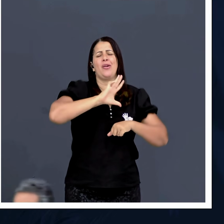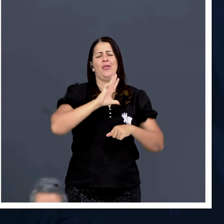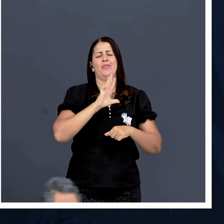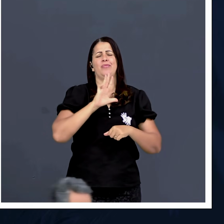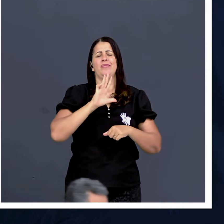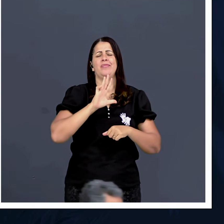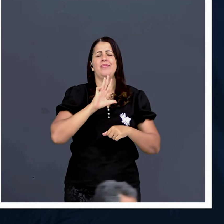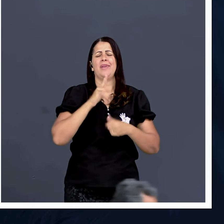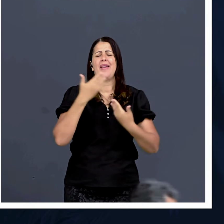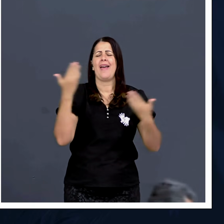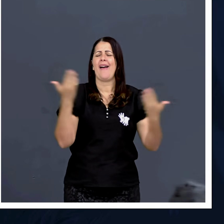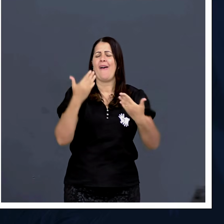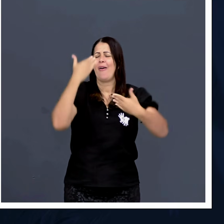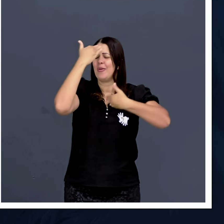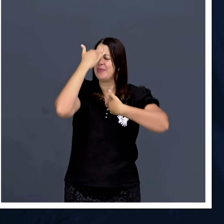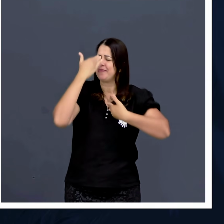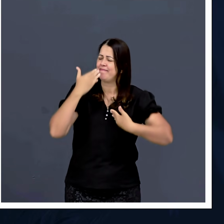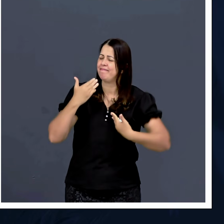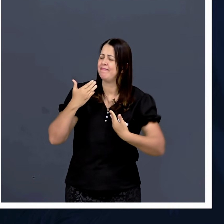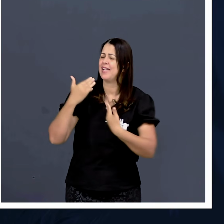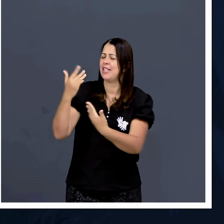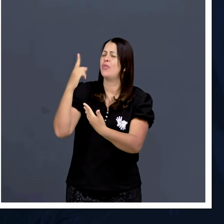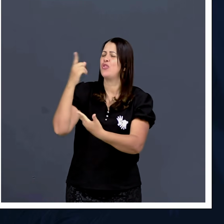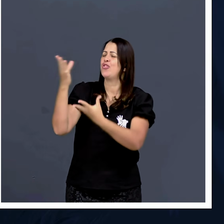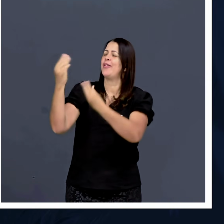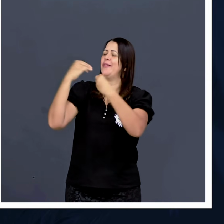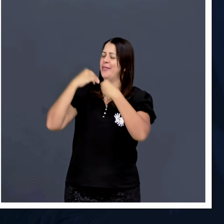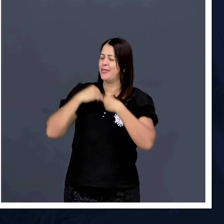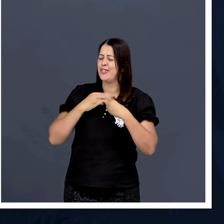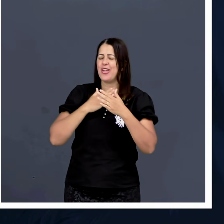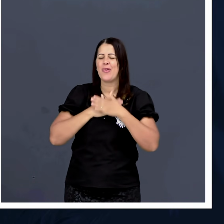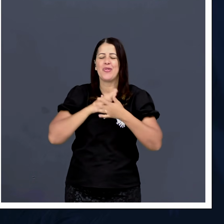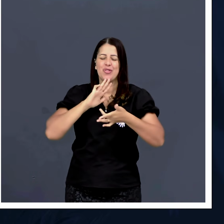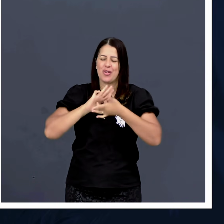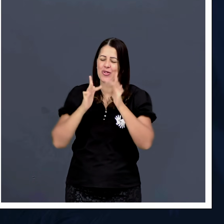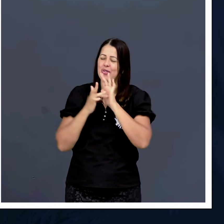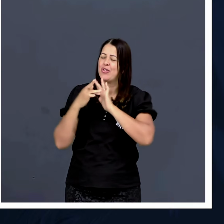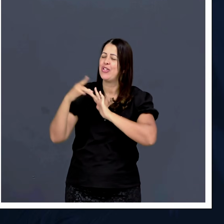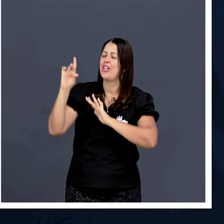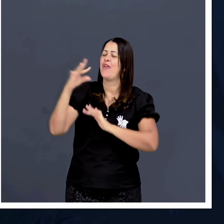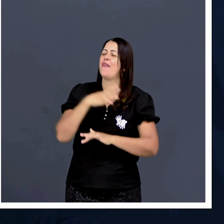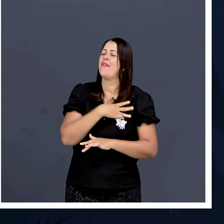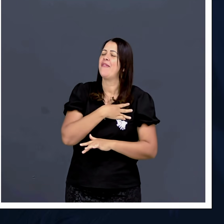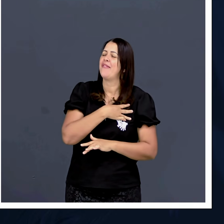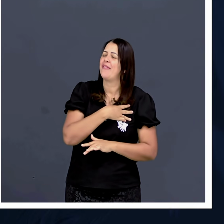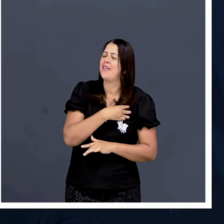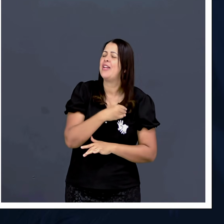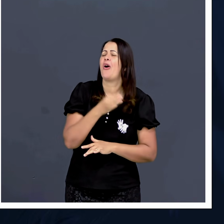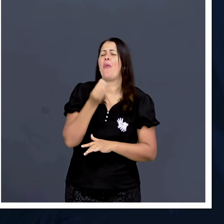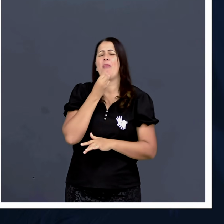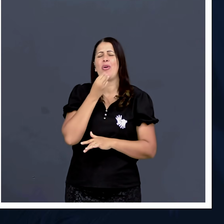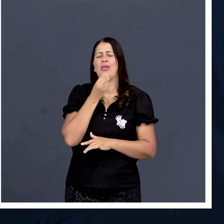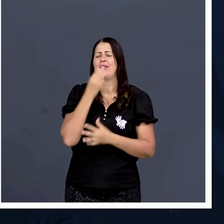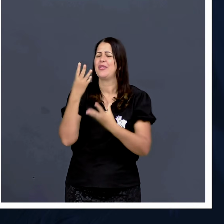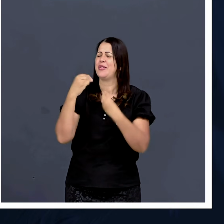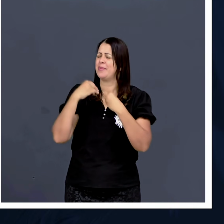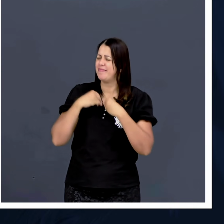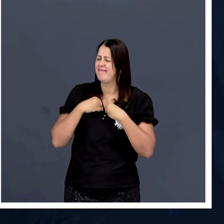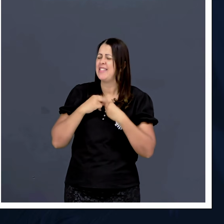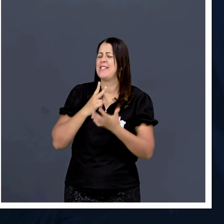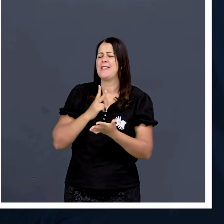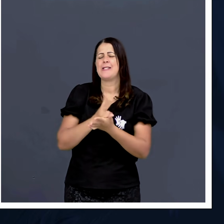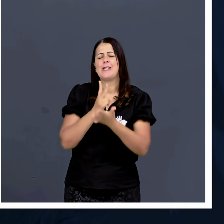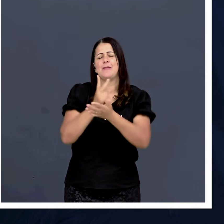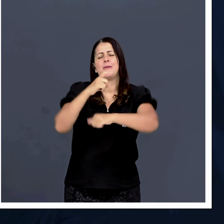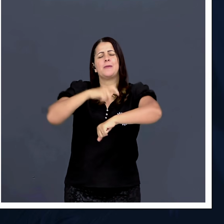como gratidão por essa oferta que o Senhor depositou em nós, por todas as oportunidades que o Senhor tem nos concedido,